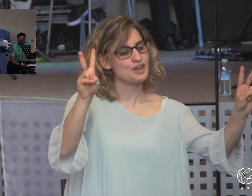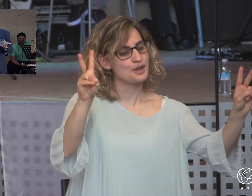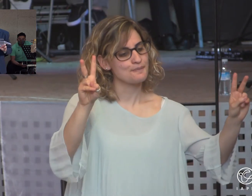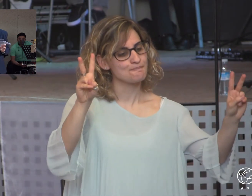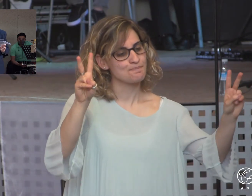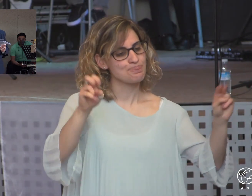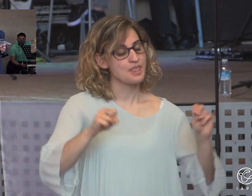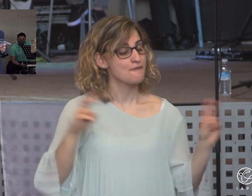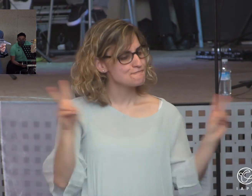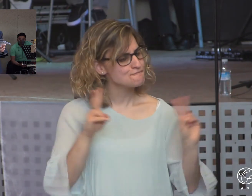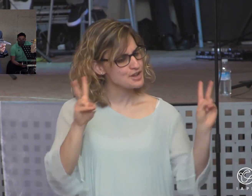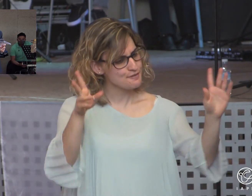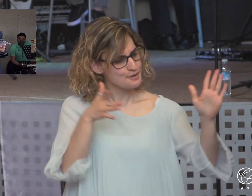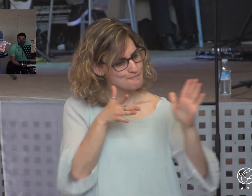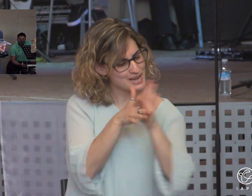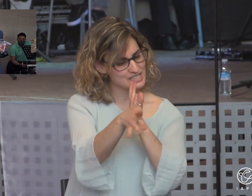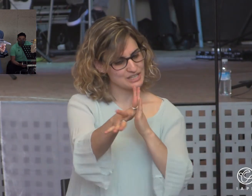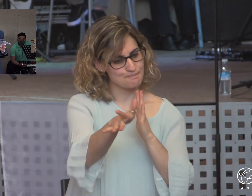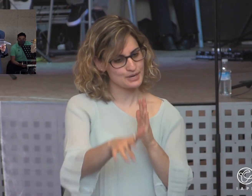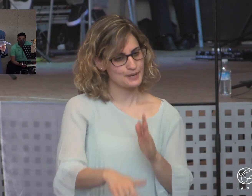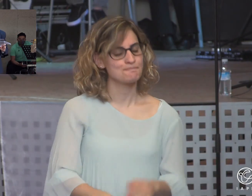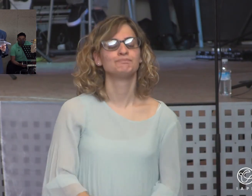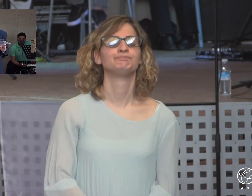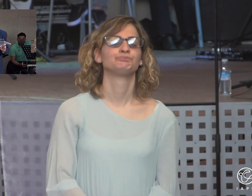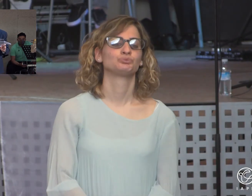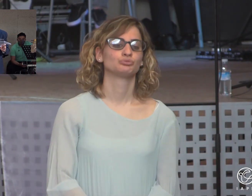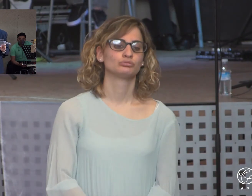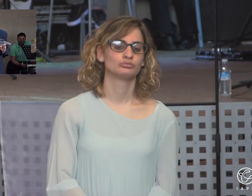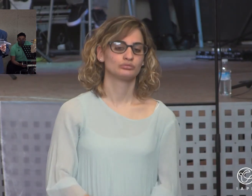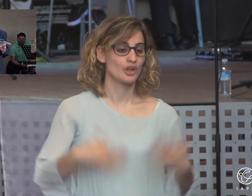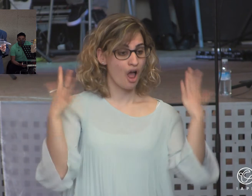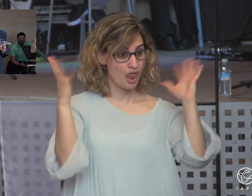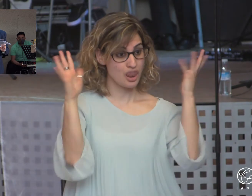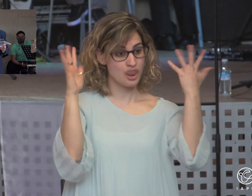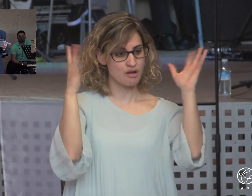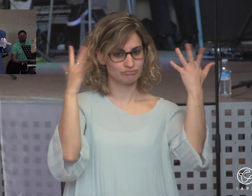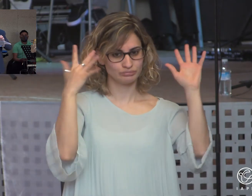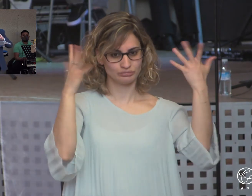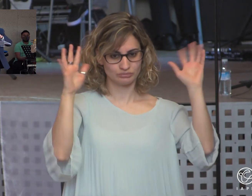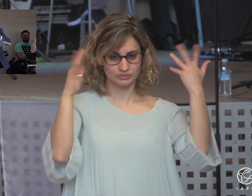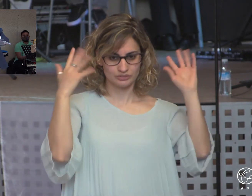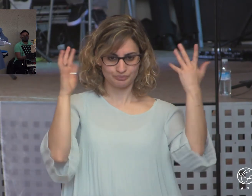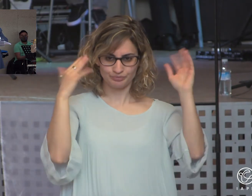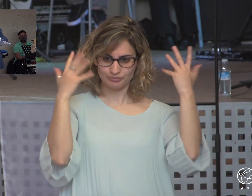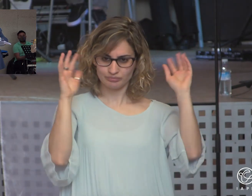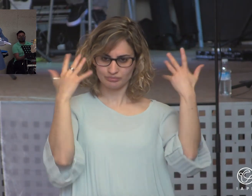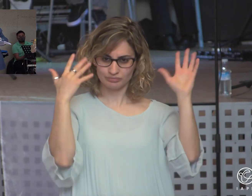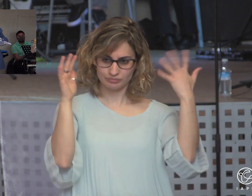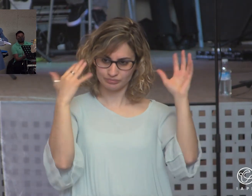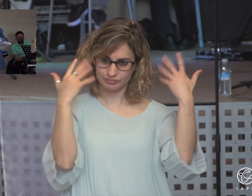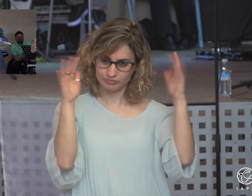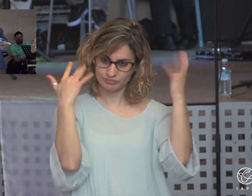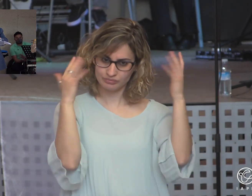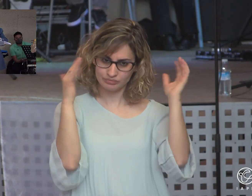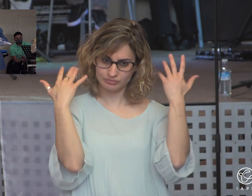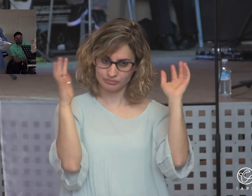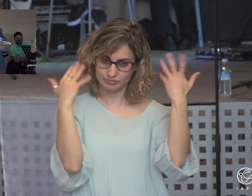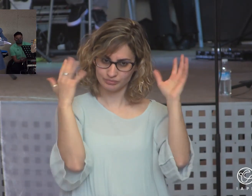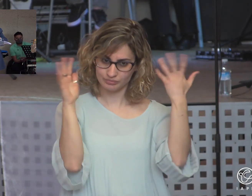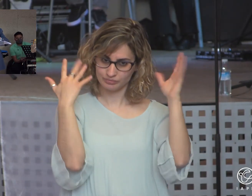además por la eternidad. Aleluya. Y vive por siempre. Le damos un aplauso bien fuerte al Rey.